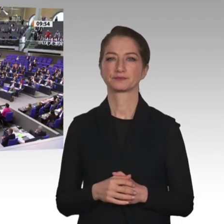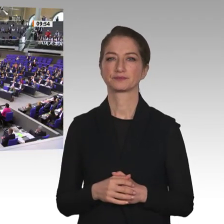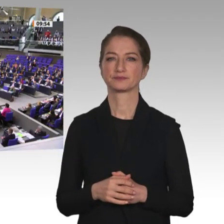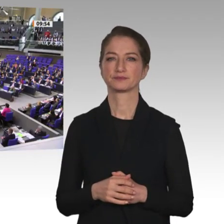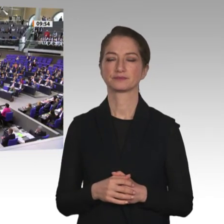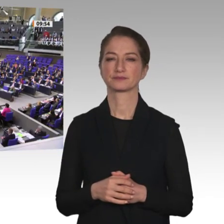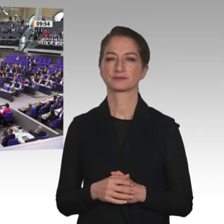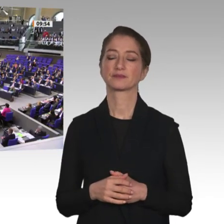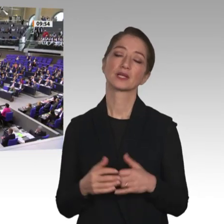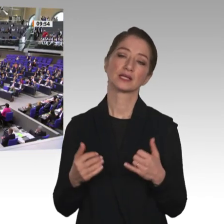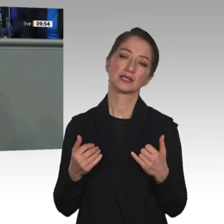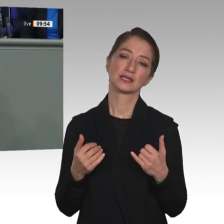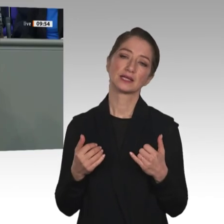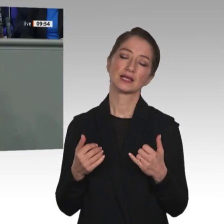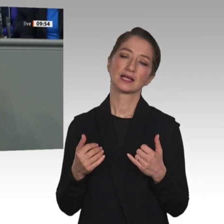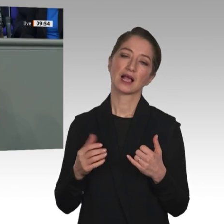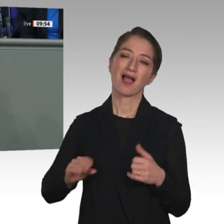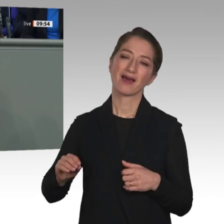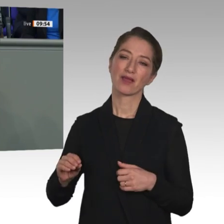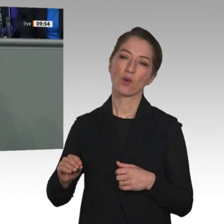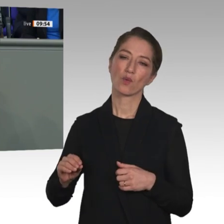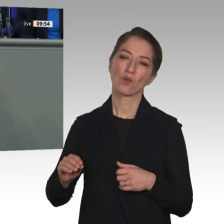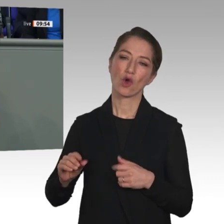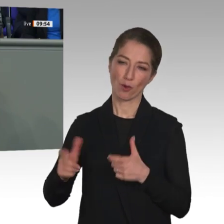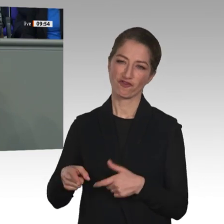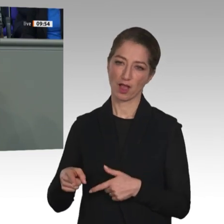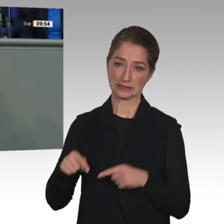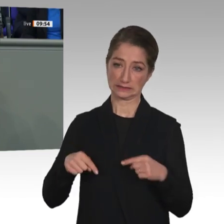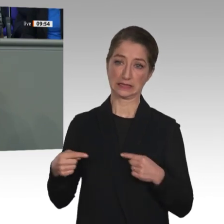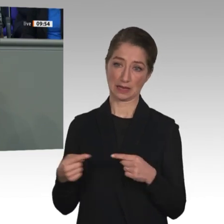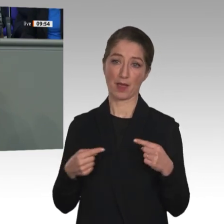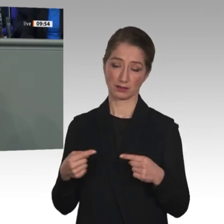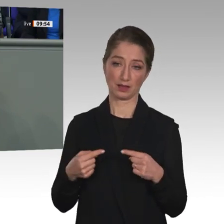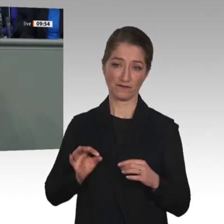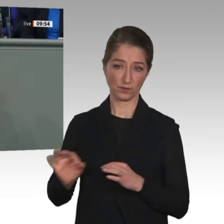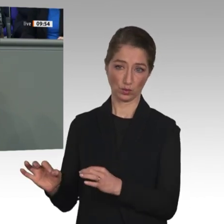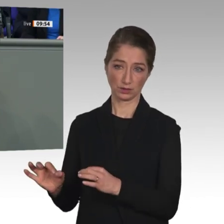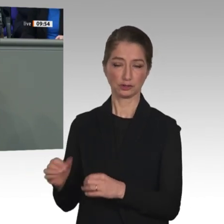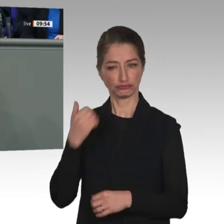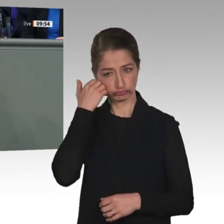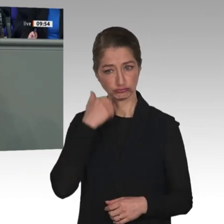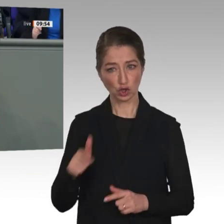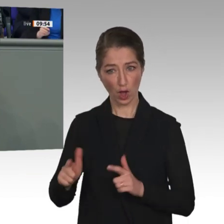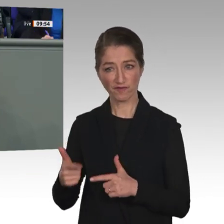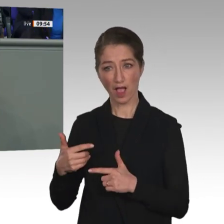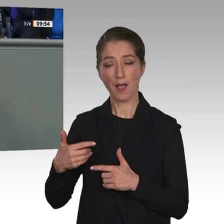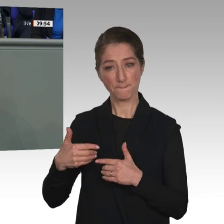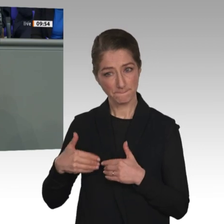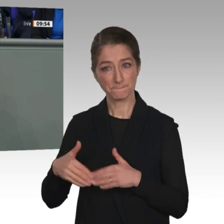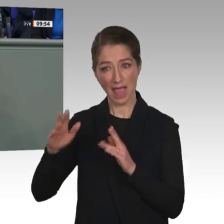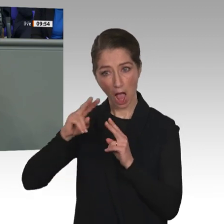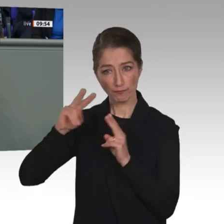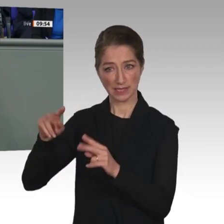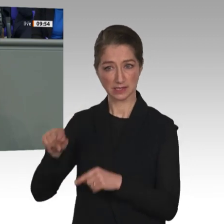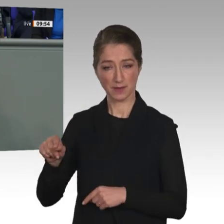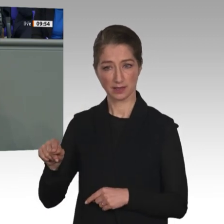und weil diese Debatte über die Opfer von Hanau ist, finde ich, dass wir ihnen auch schulden, dass wir diesen Opfern mehr Aufmerksamkeit schenken als der Hetze, die wir vorhin gehört